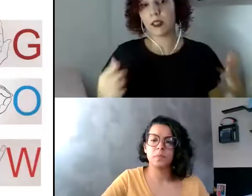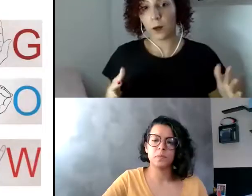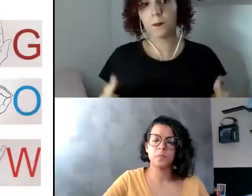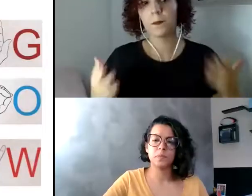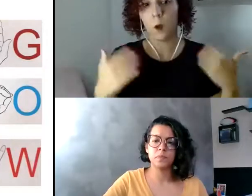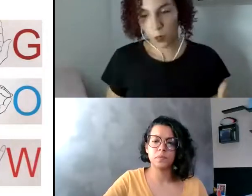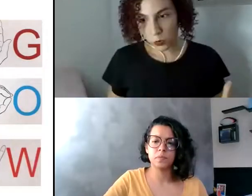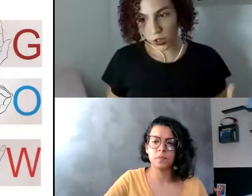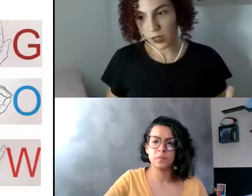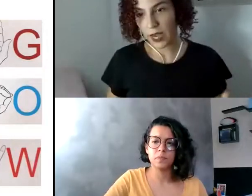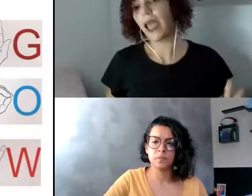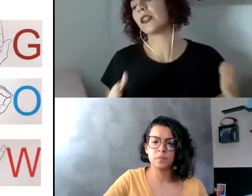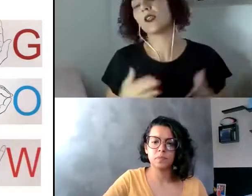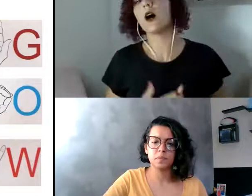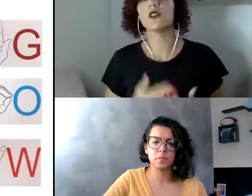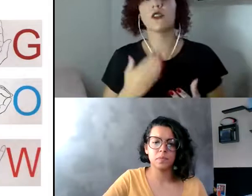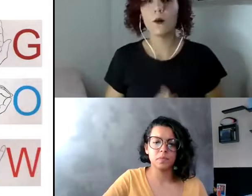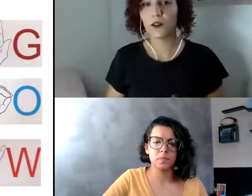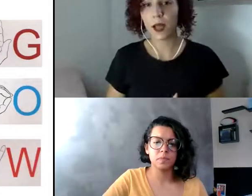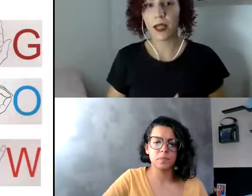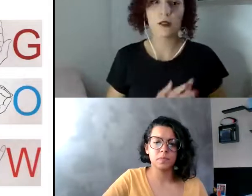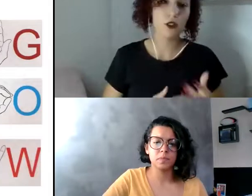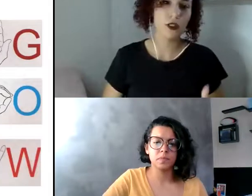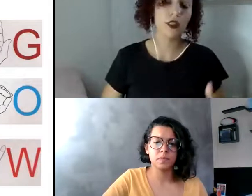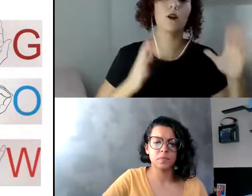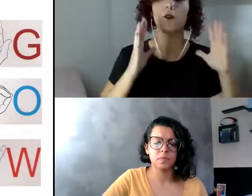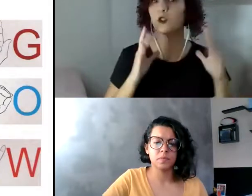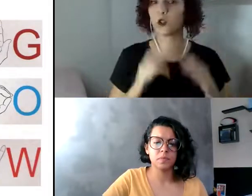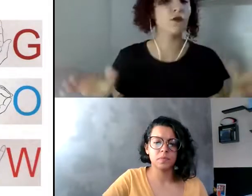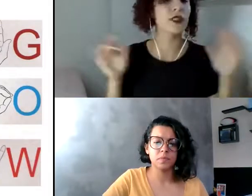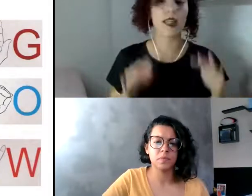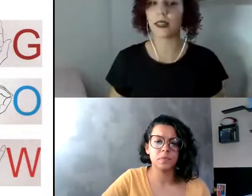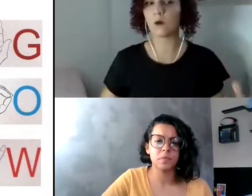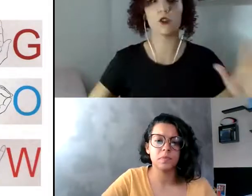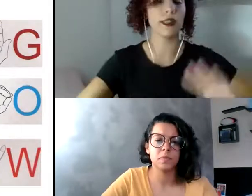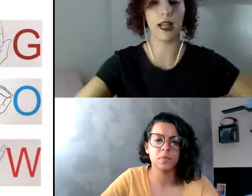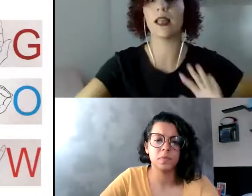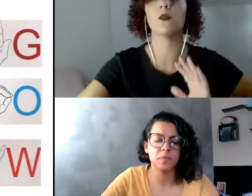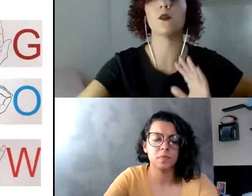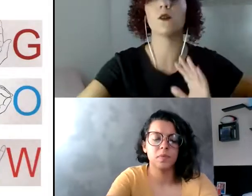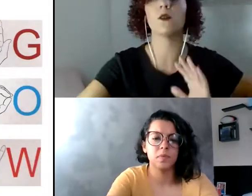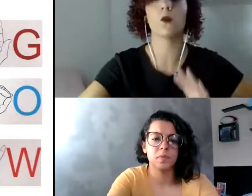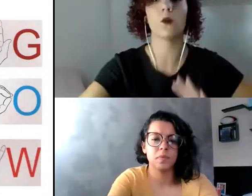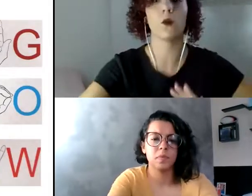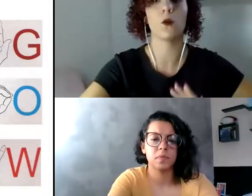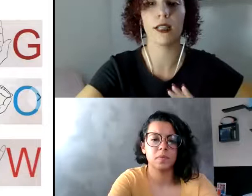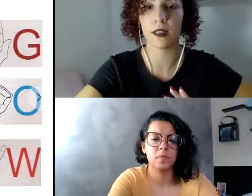Mas é só, como eu disse, né? É só a gente não ficar preso de que eu vou tudo fazer, então, soletrado,